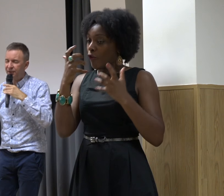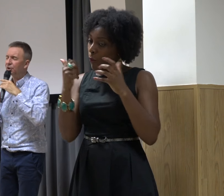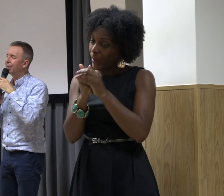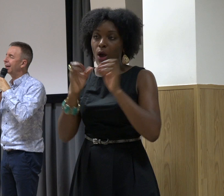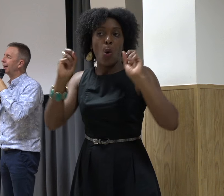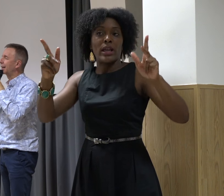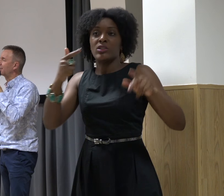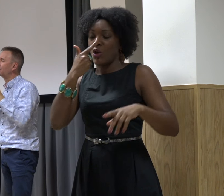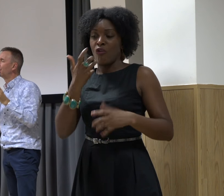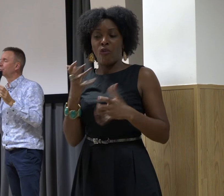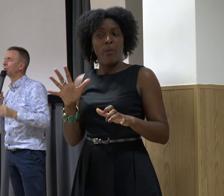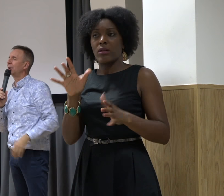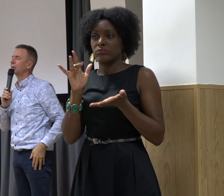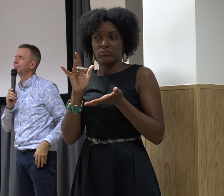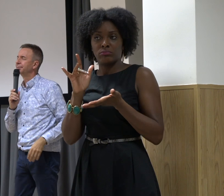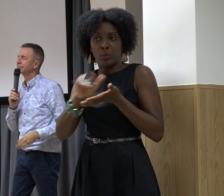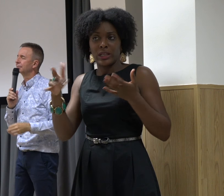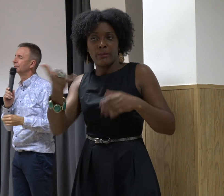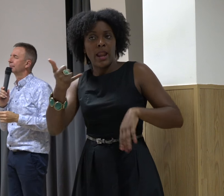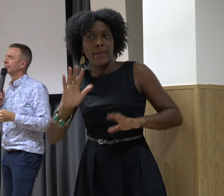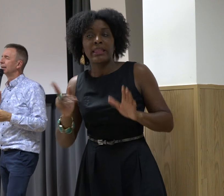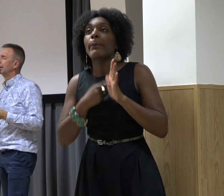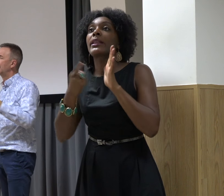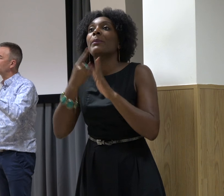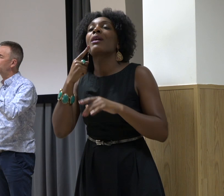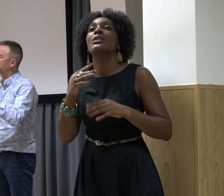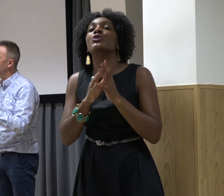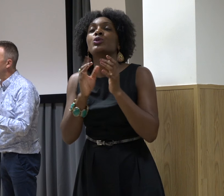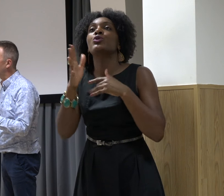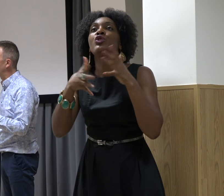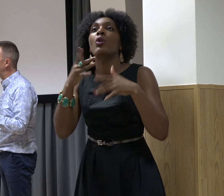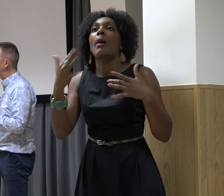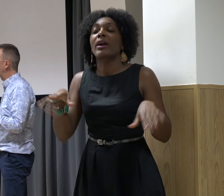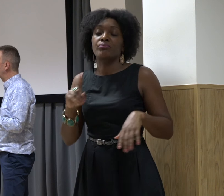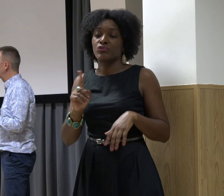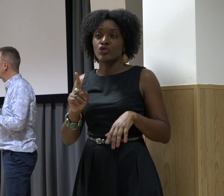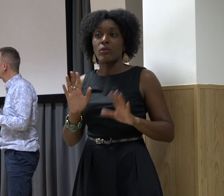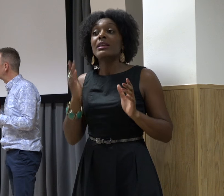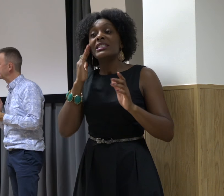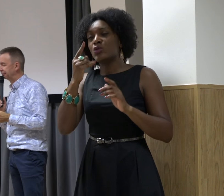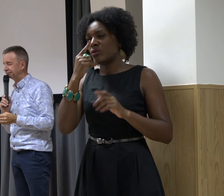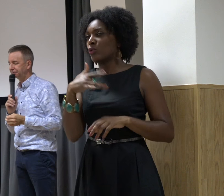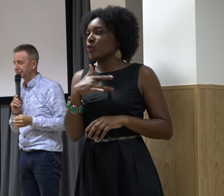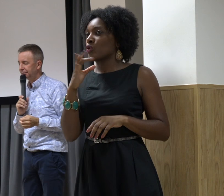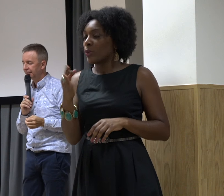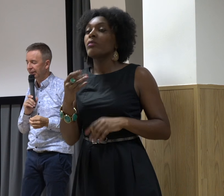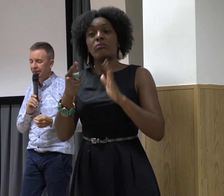Mais si jamais elle résonne dans ton cœur, alors tu peux simplement la répéter après moi.